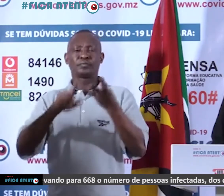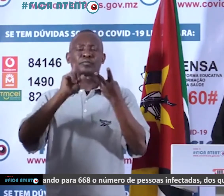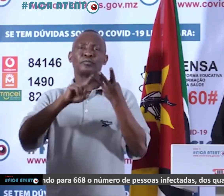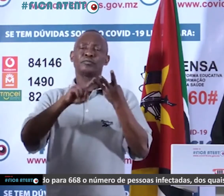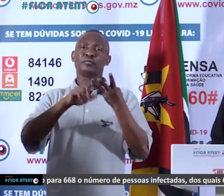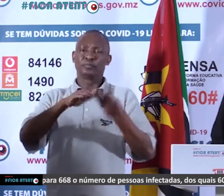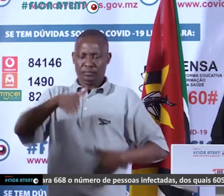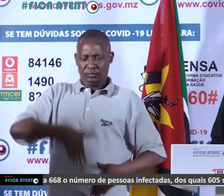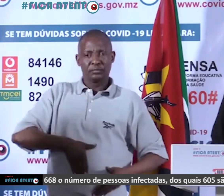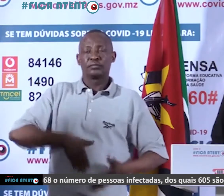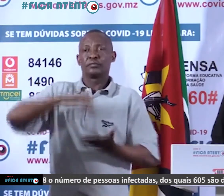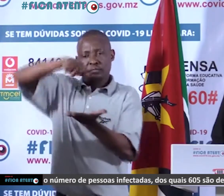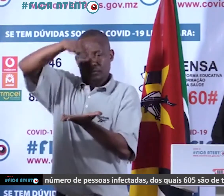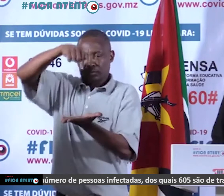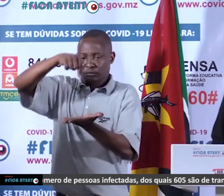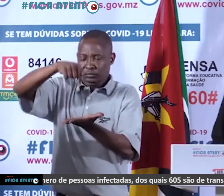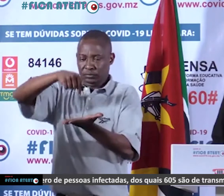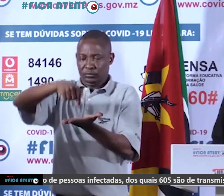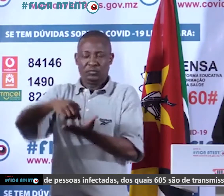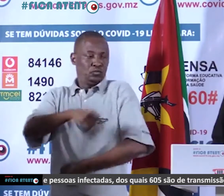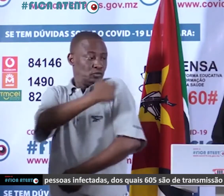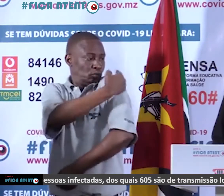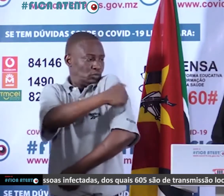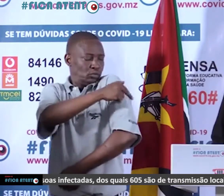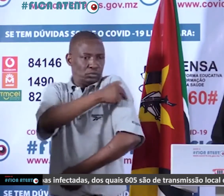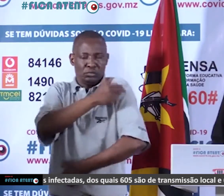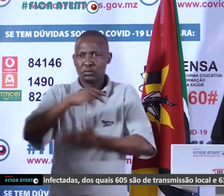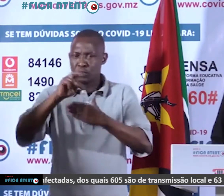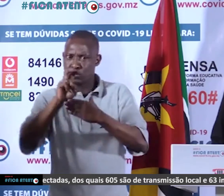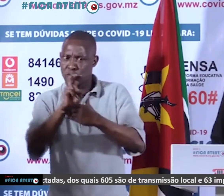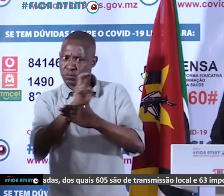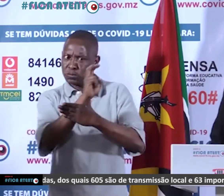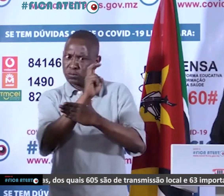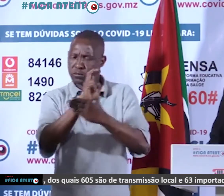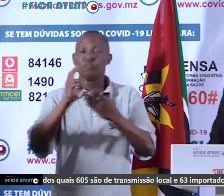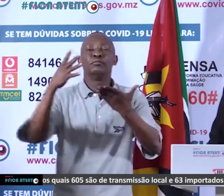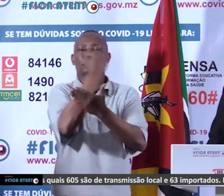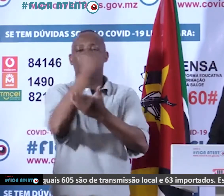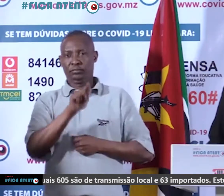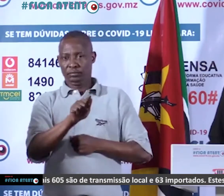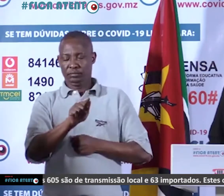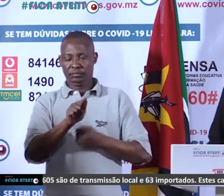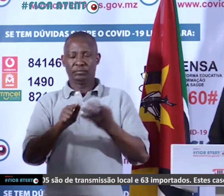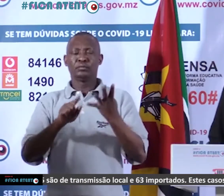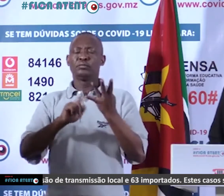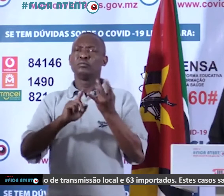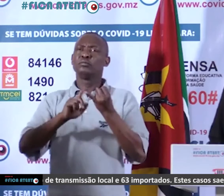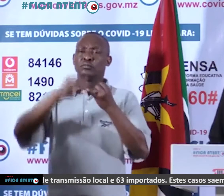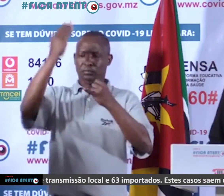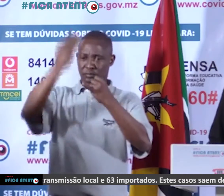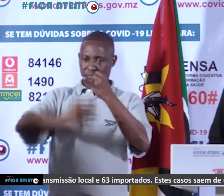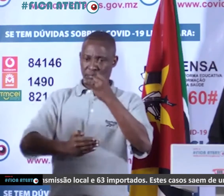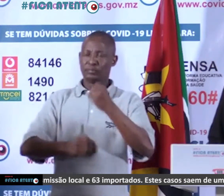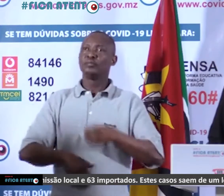Tete, que resulta da vigilância ativa na unidade sanitária. E por fim temos 2 casos